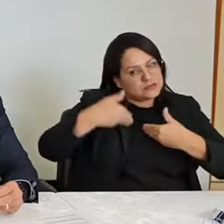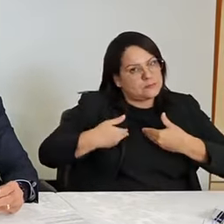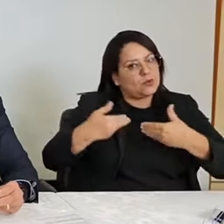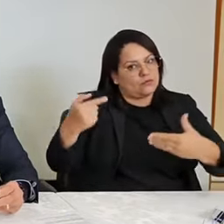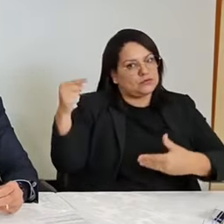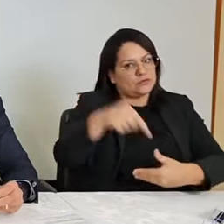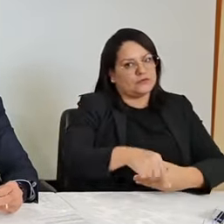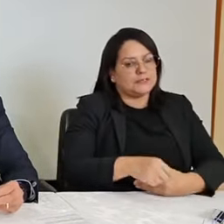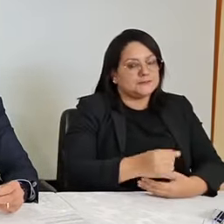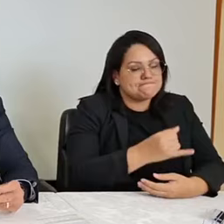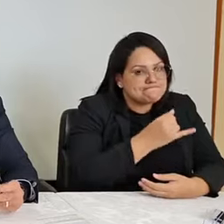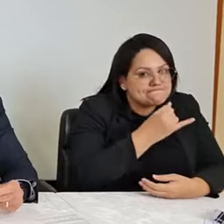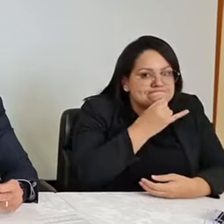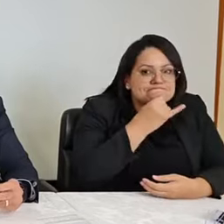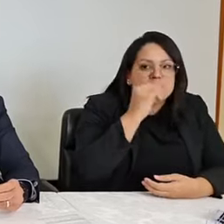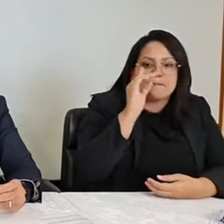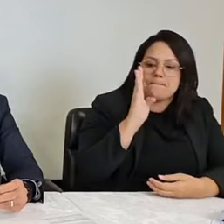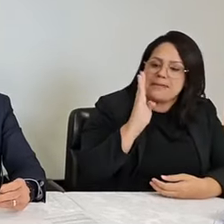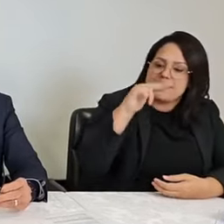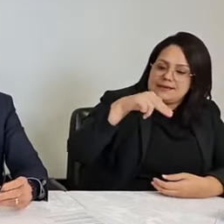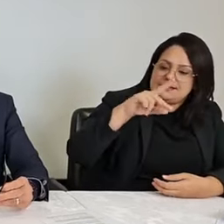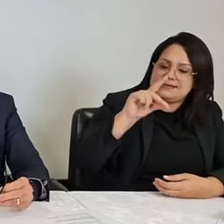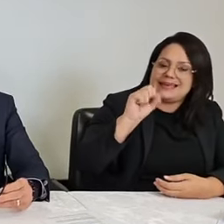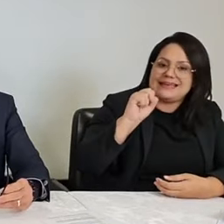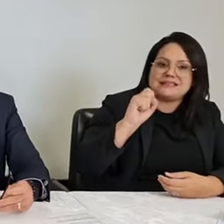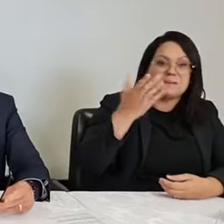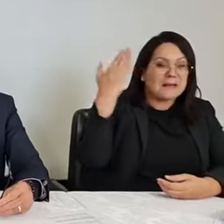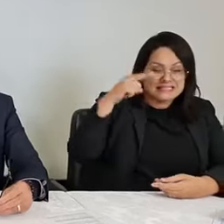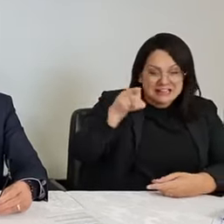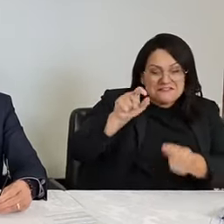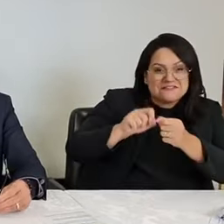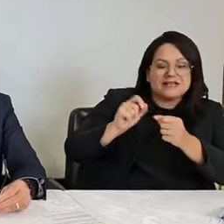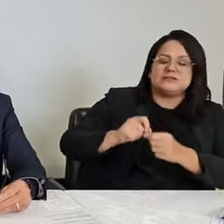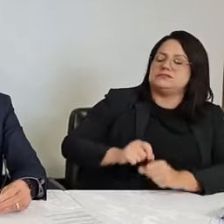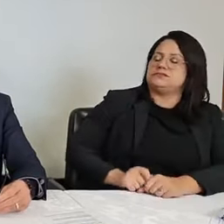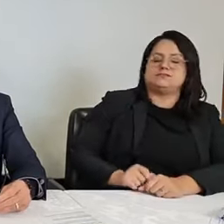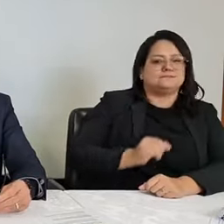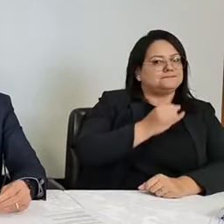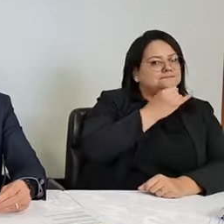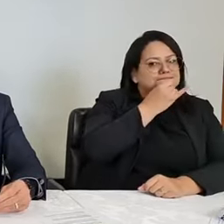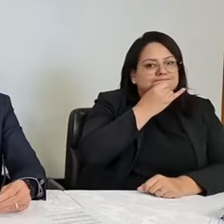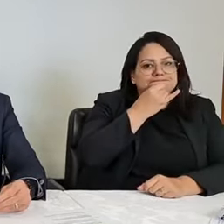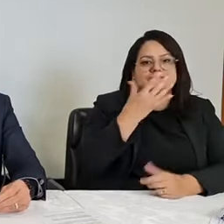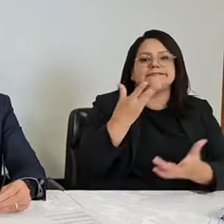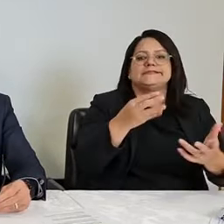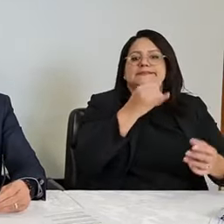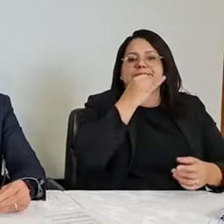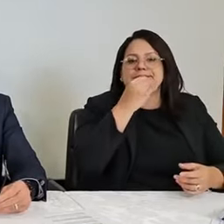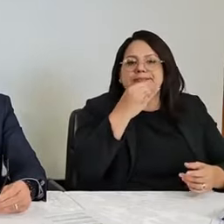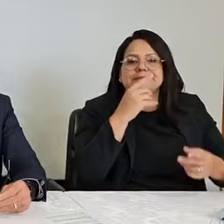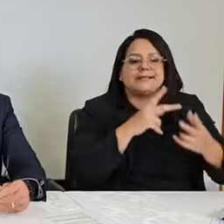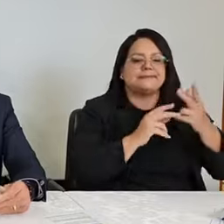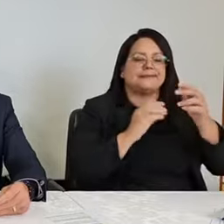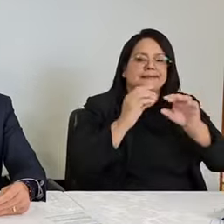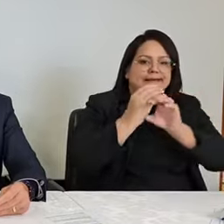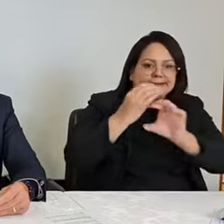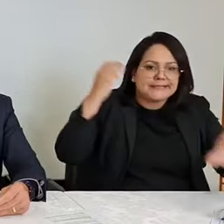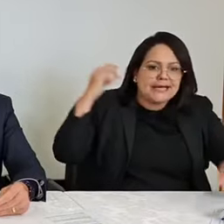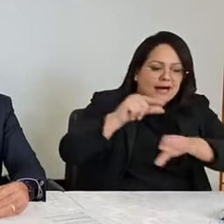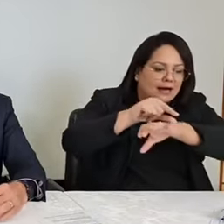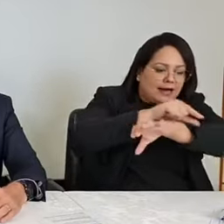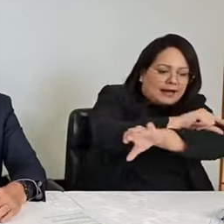lamentável o que foi feito com o BNDES nesse período. Essas operações de exportação de engenharia, de obra que o senhor